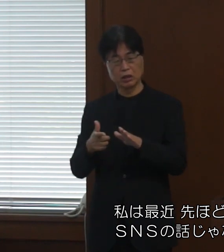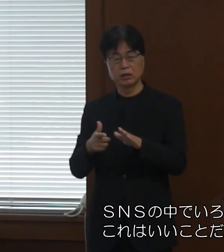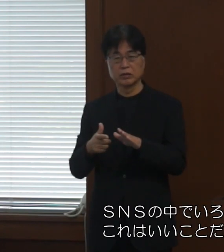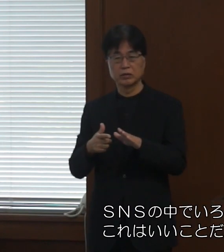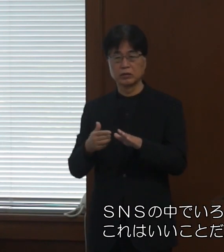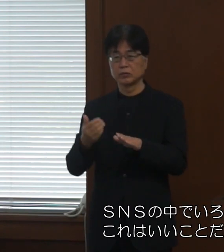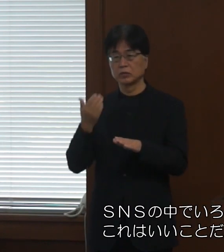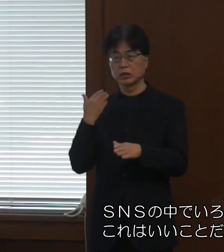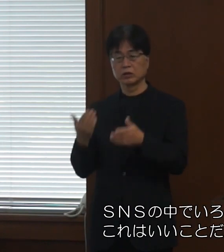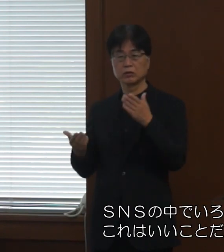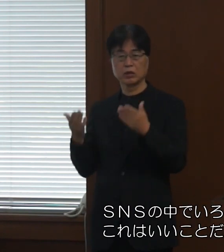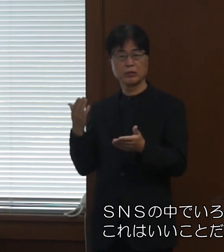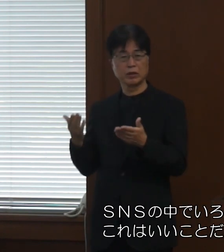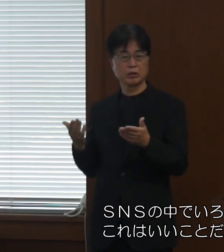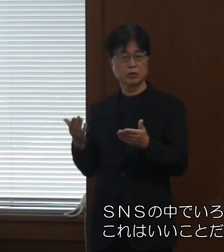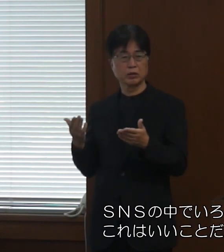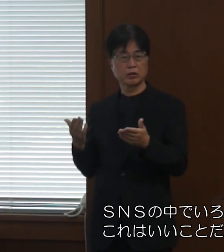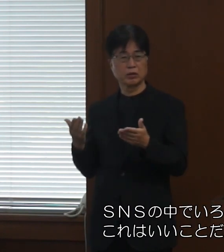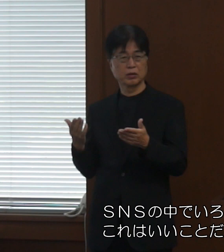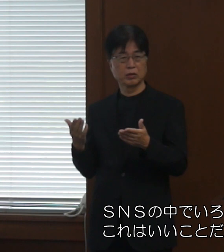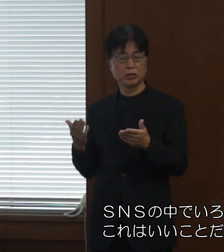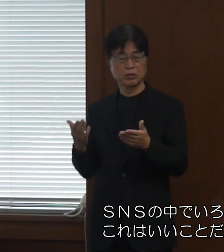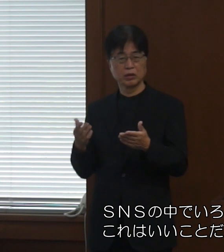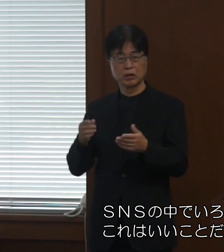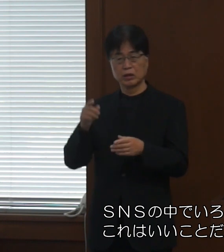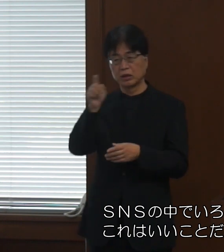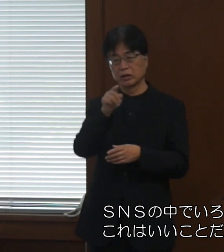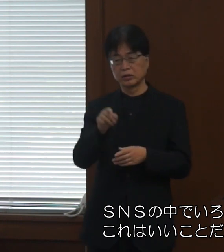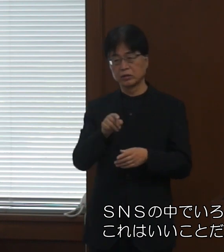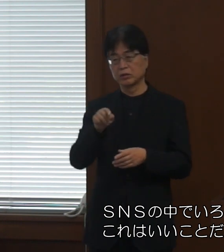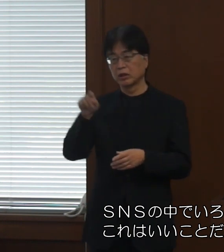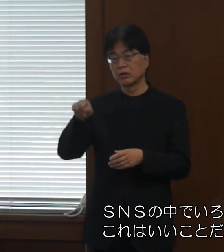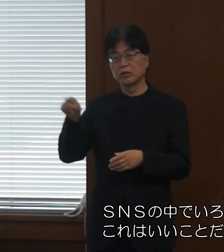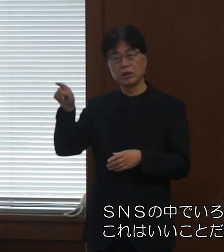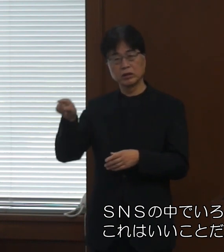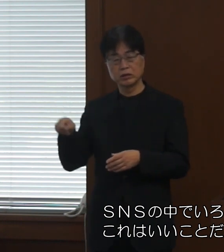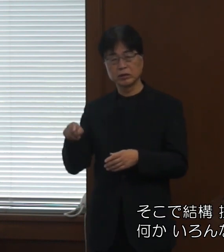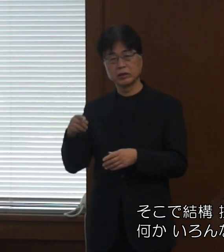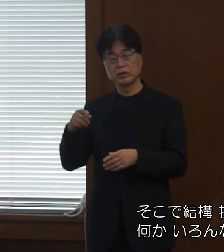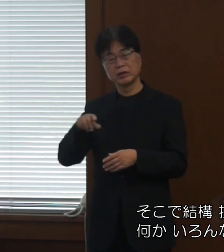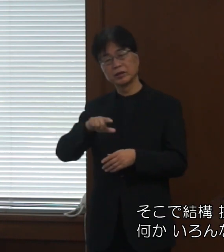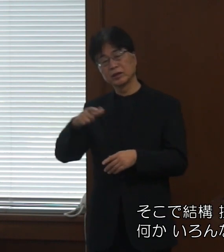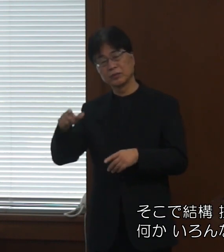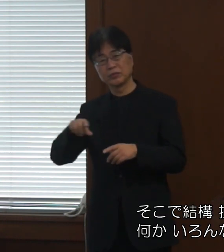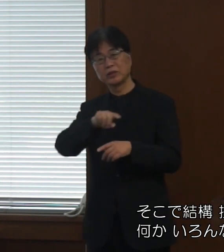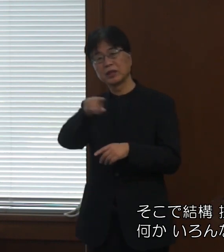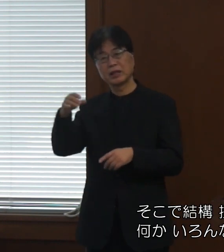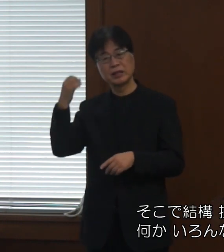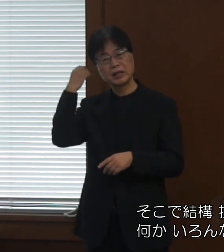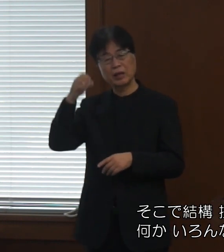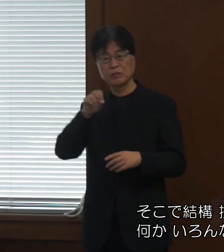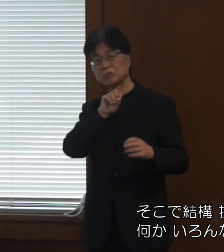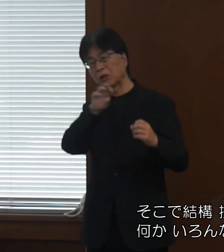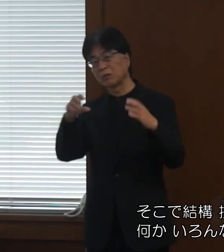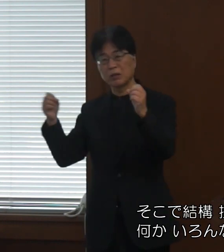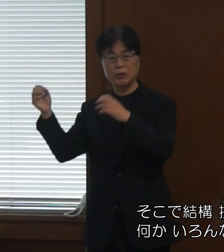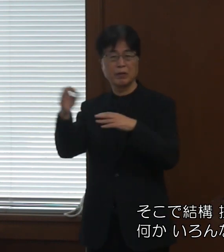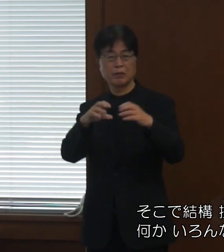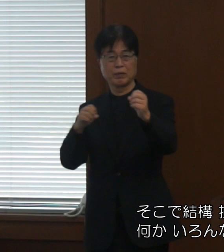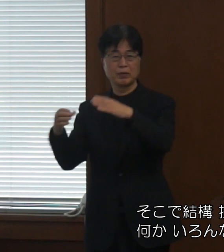昔に比べるとこうSNSの中でいろんな意見が言いやすくなるこれはいいことだと思いますそこで結構批判的